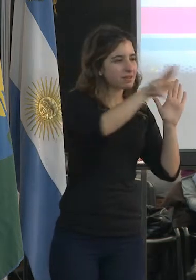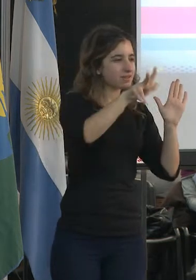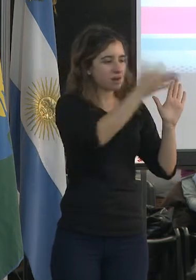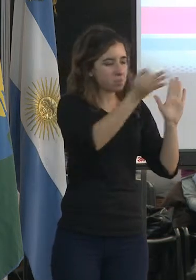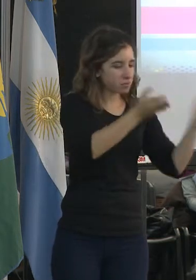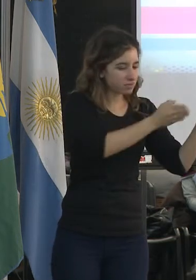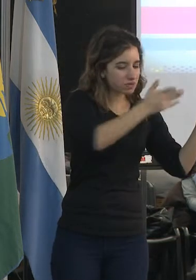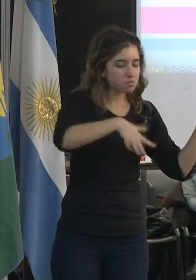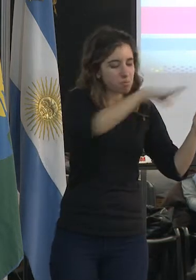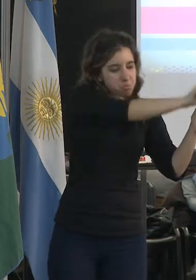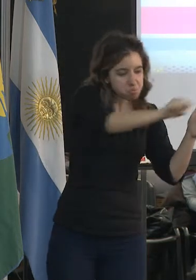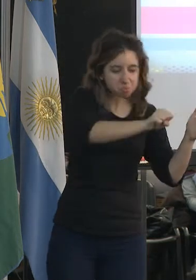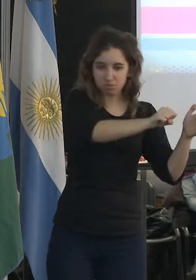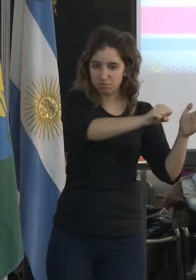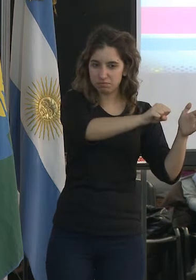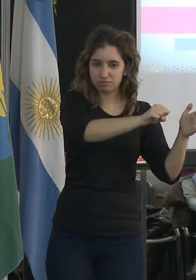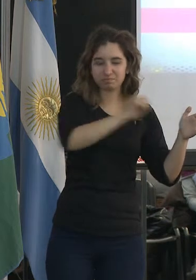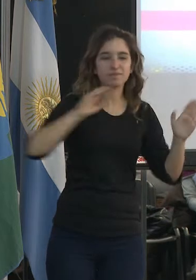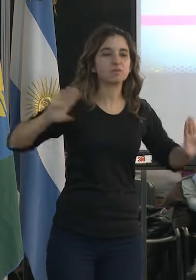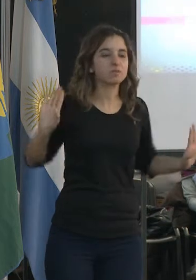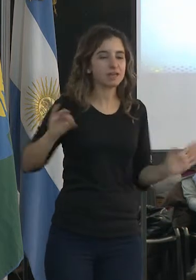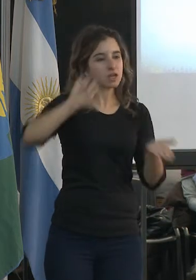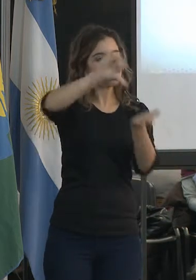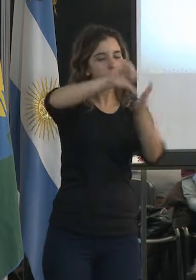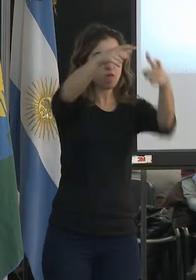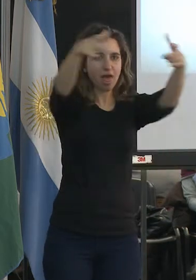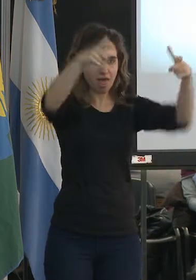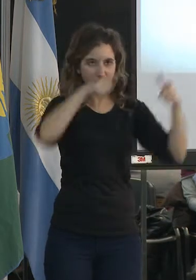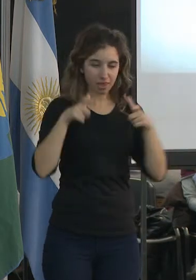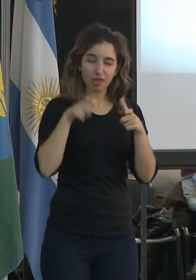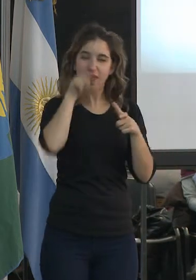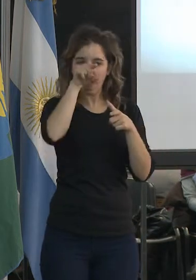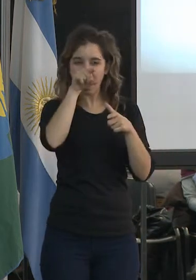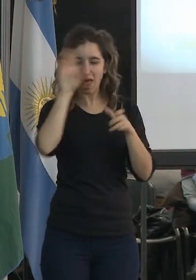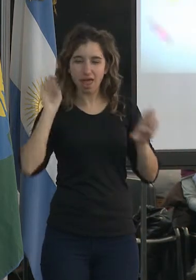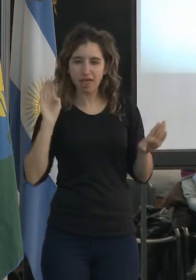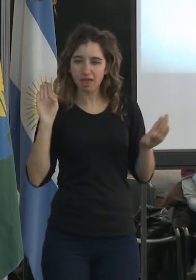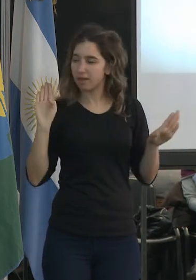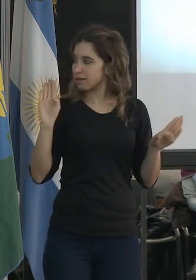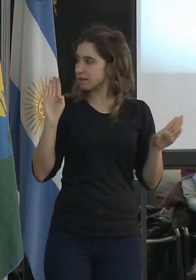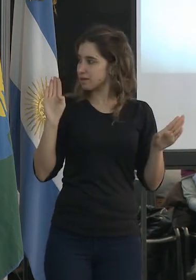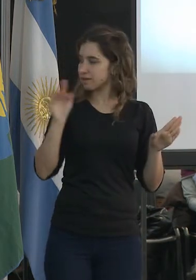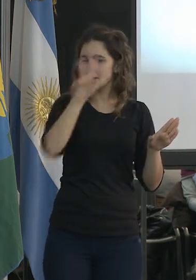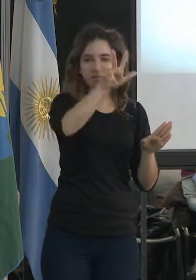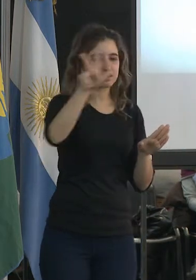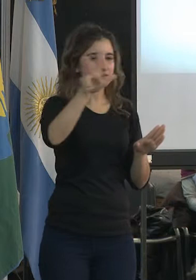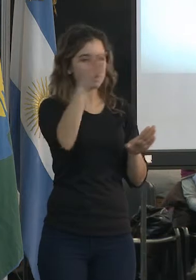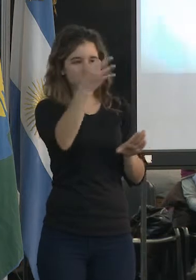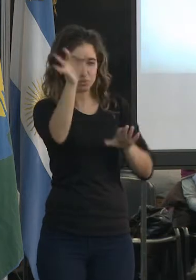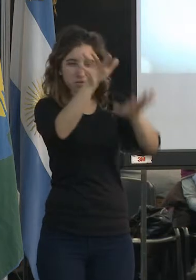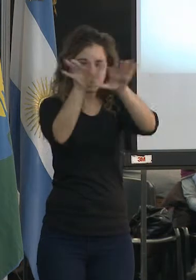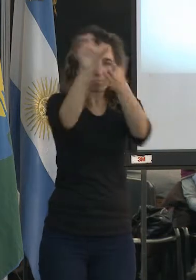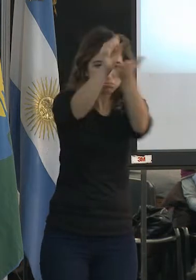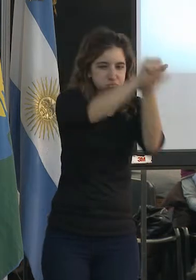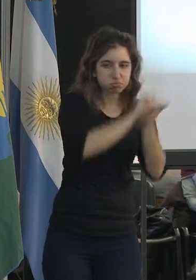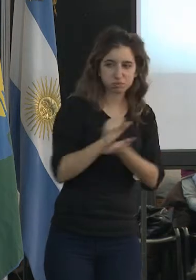33%. Quizás en las grandes ciudades donde son zonas de conflicto, allí sí haga falta ese 33%